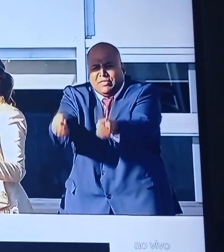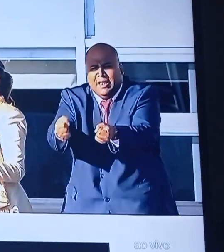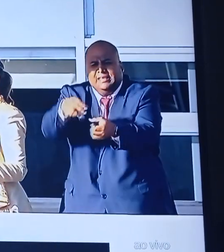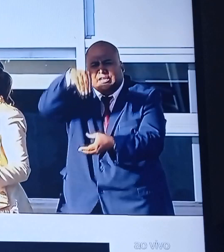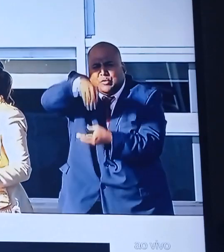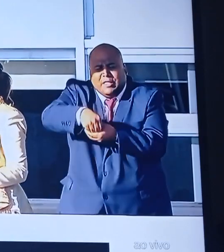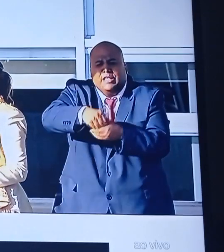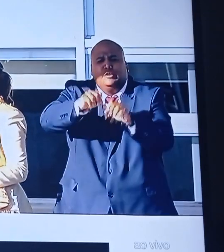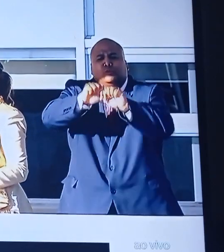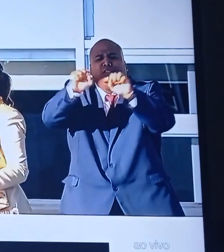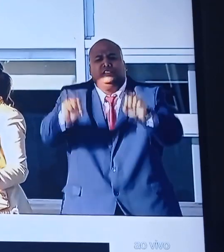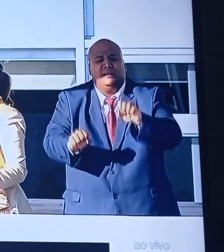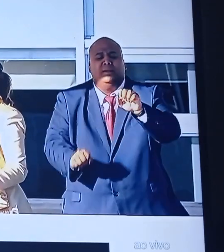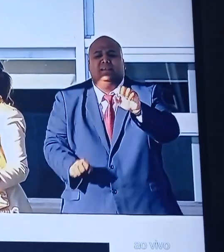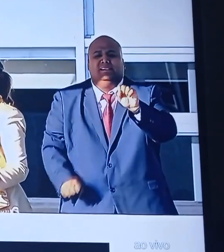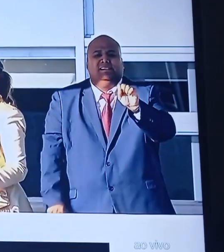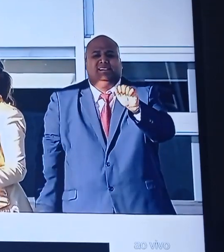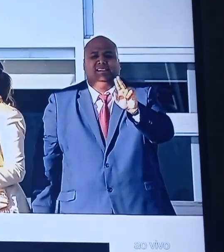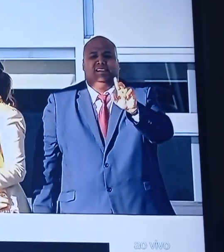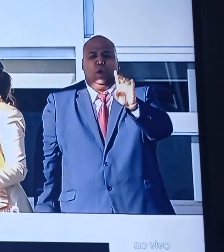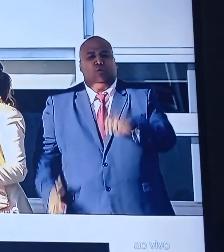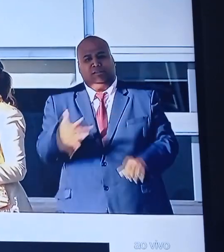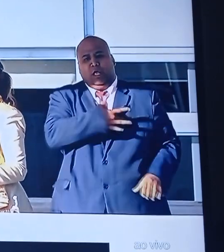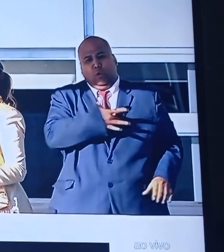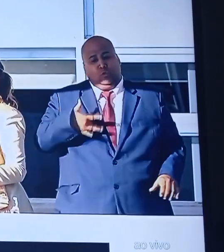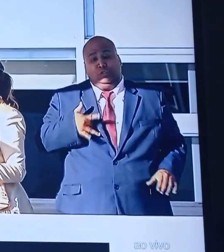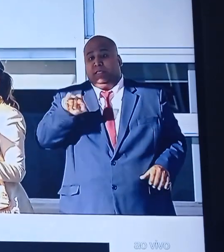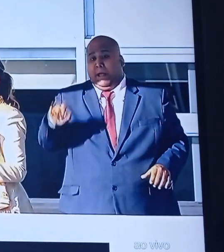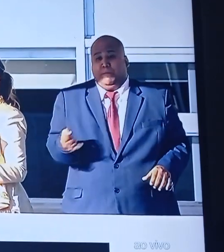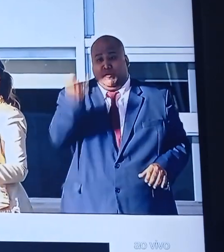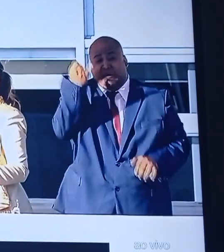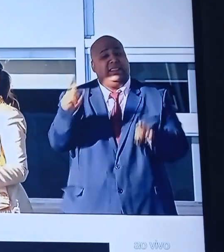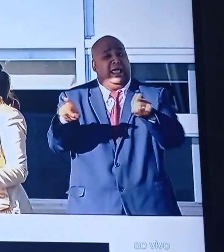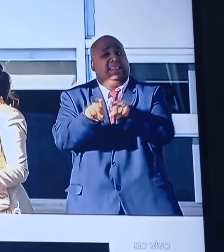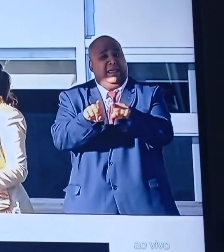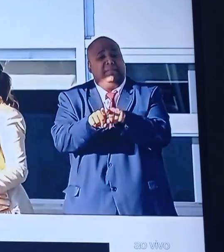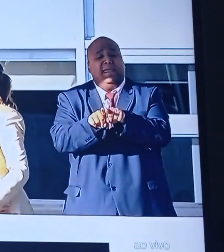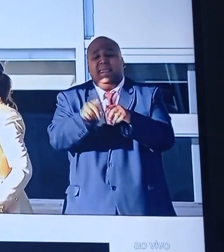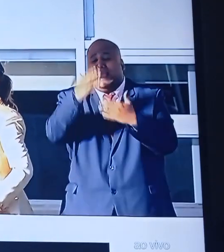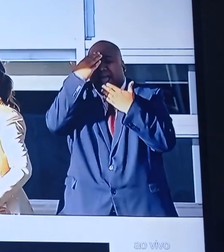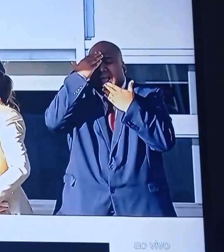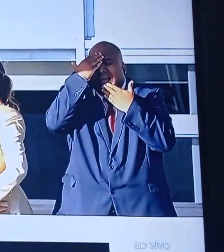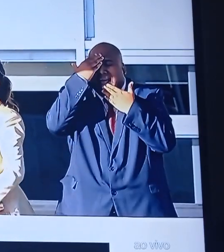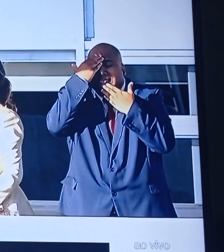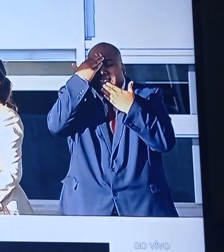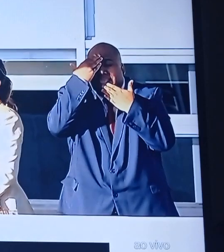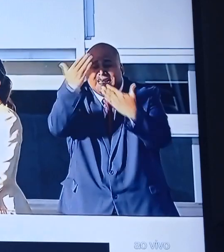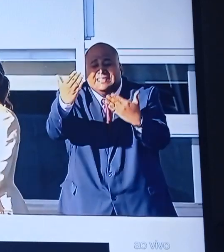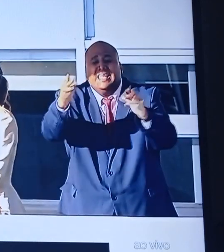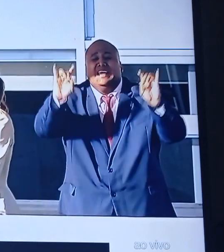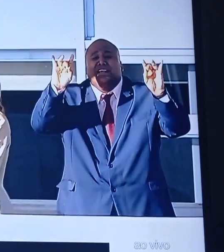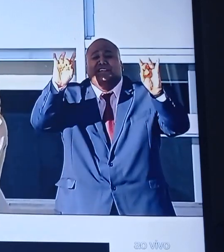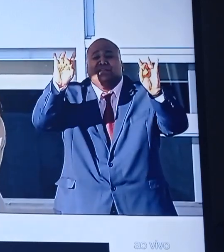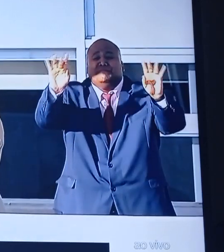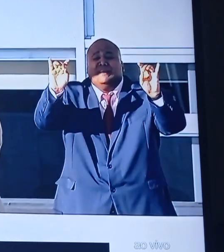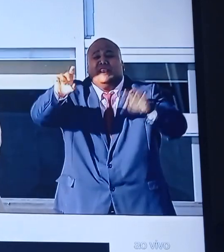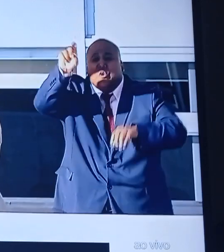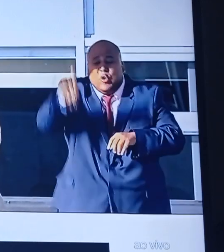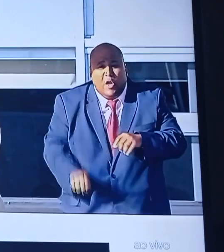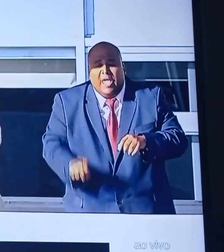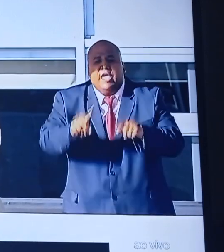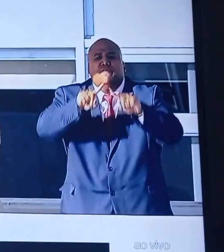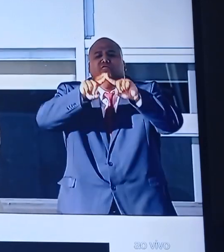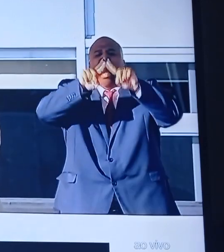nosso sistema único de saúde e quero aproveitar para fazer um agradecimento especial aos profissionais do